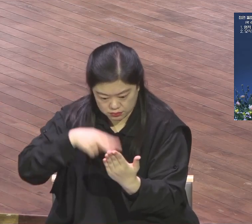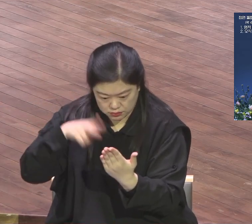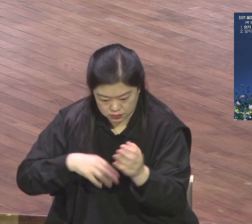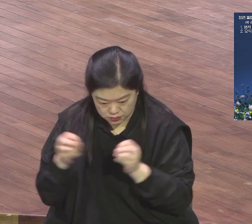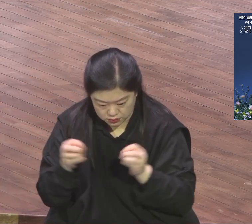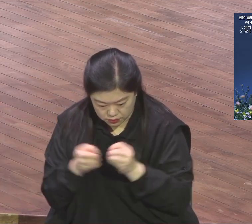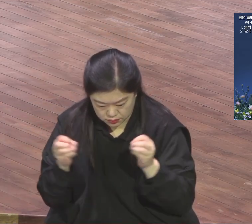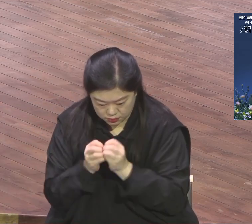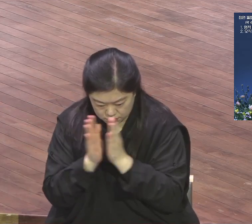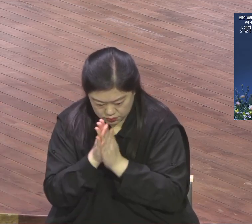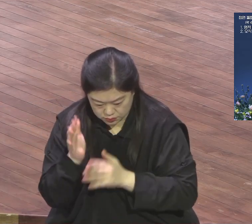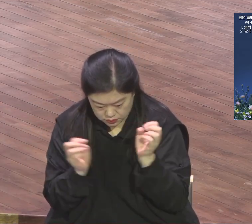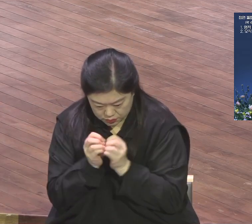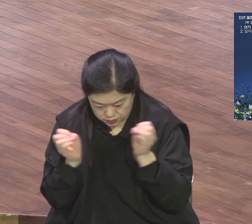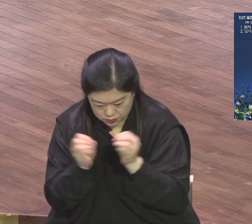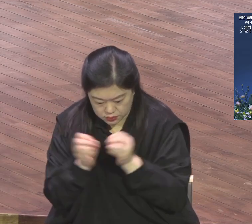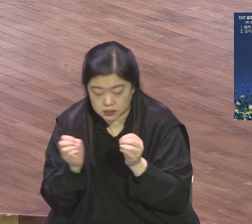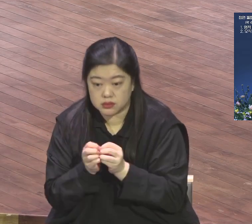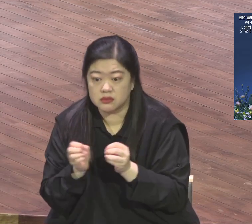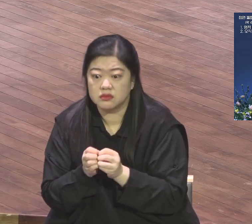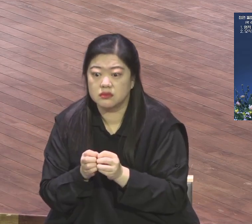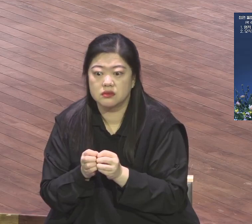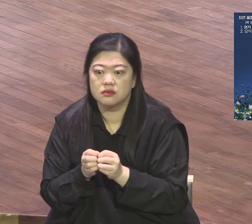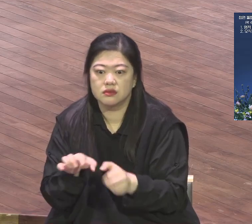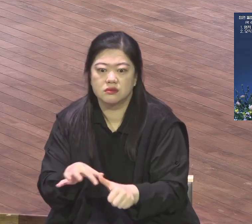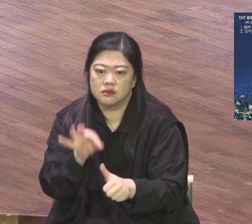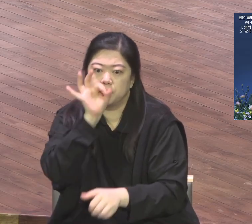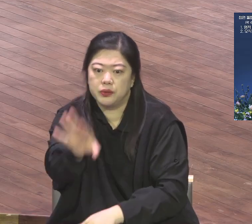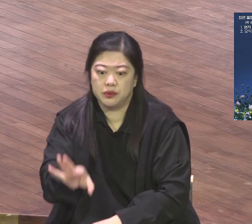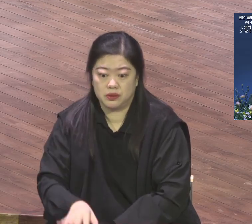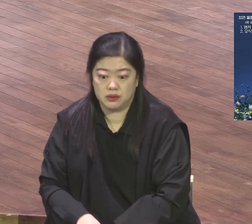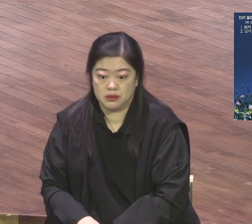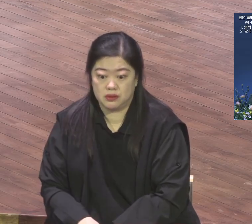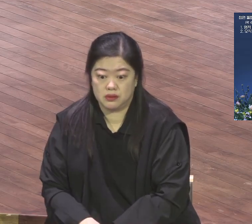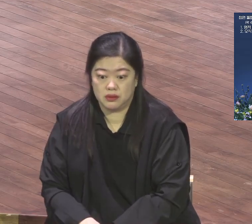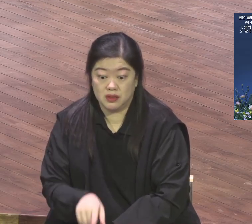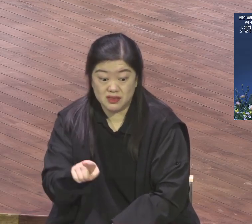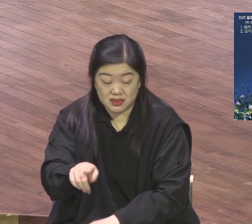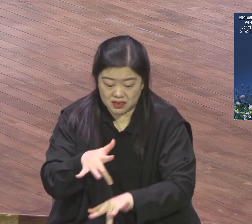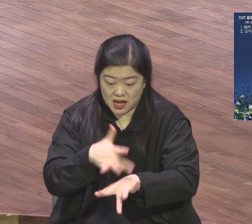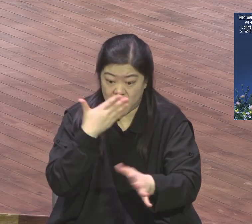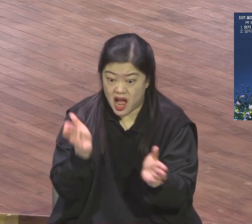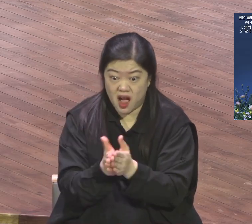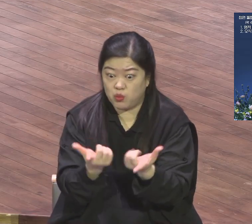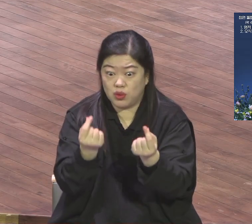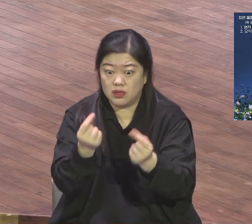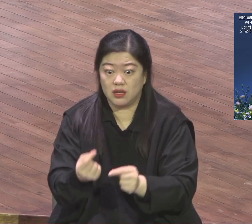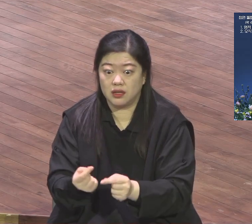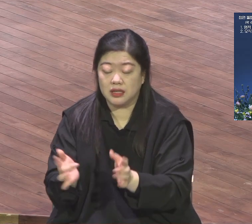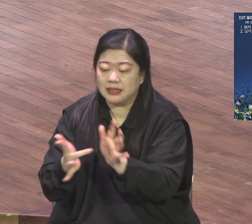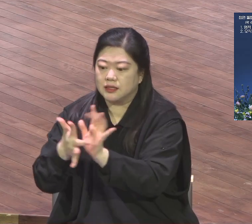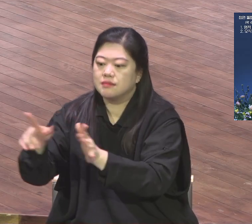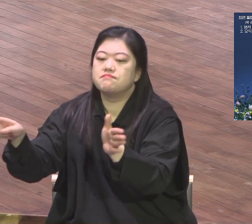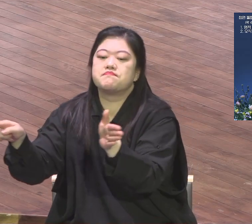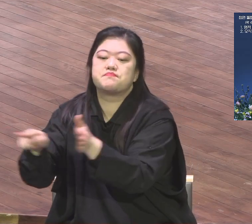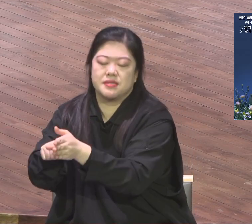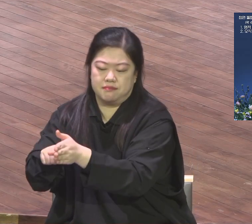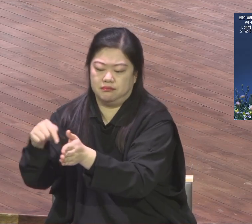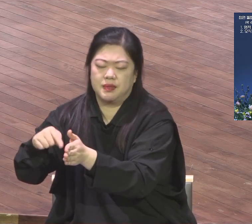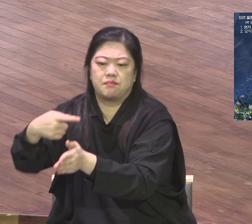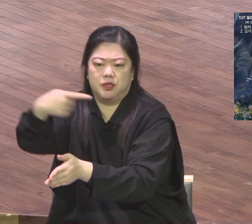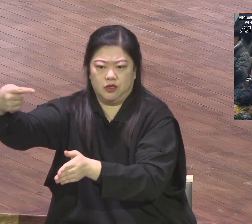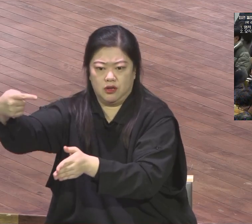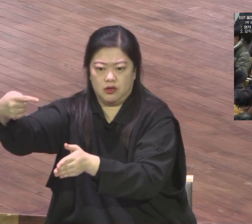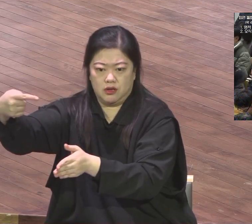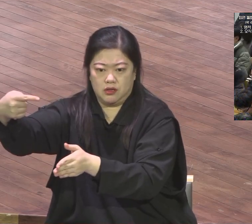합니다. 딴소리, 헛소리 합니다. 마귀신 물음합니다. 영계 모든 성도들 오직 예수 되기